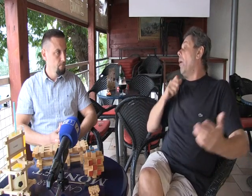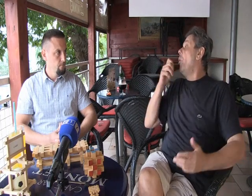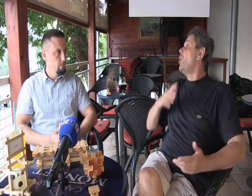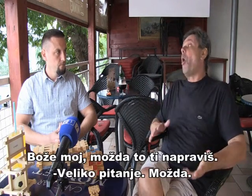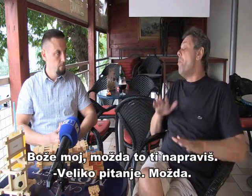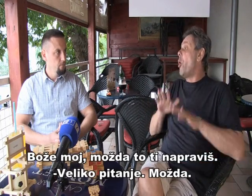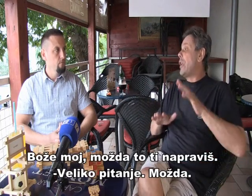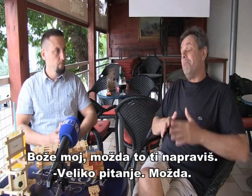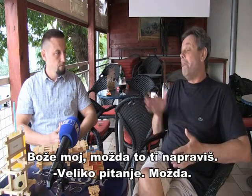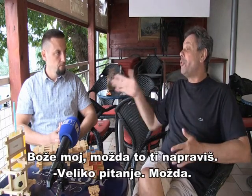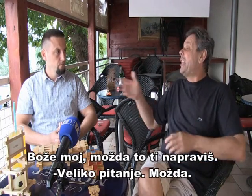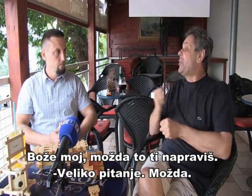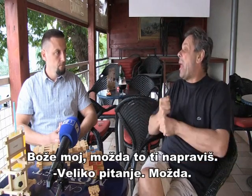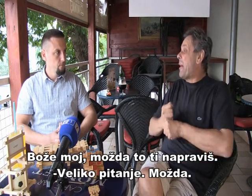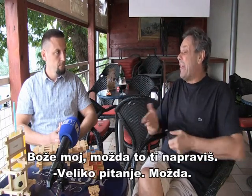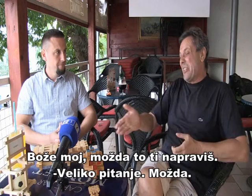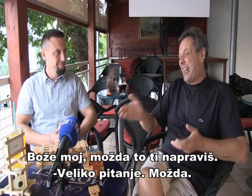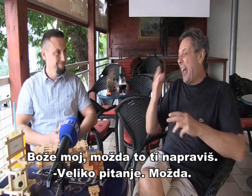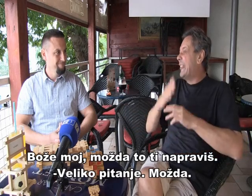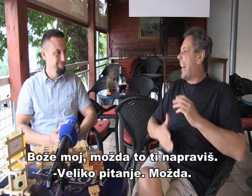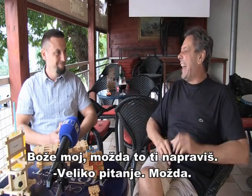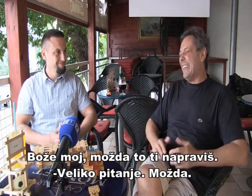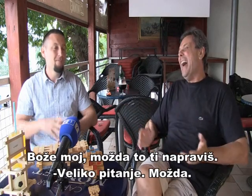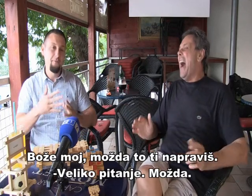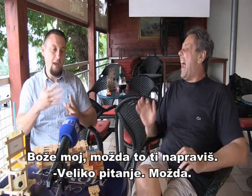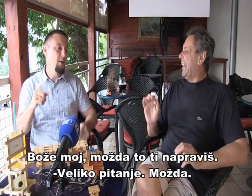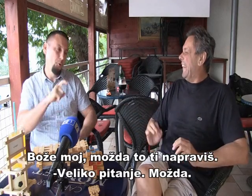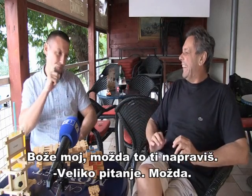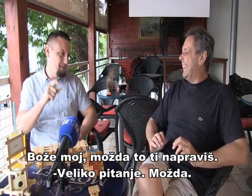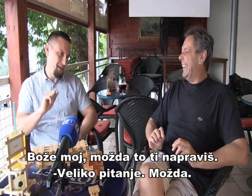Bože moj, možda ti to napraviš na kraju krajeva. Veliko pitanje.